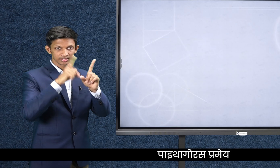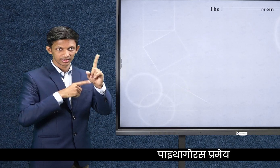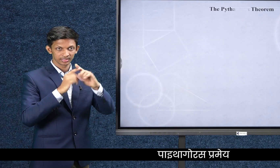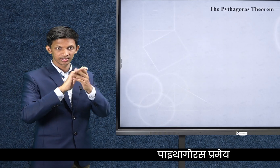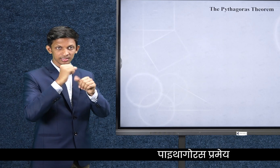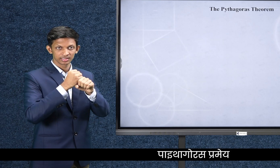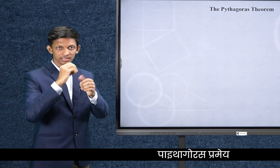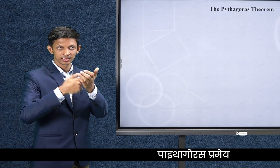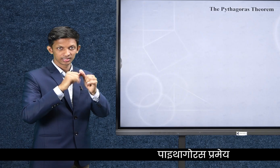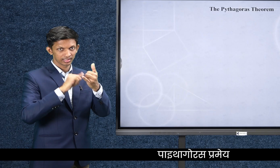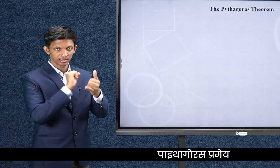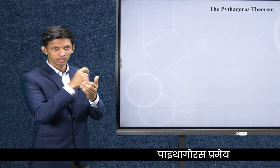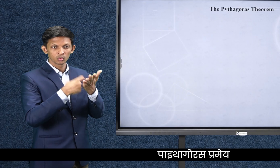पाइथागोरस प्रमेय।